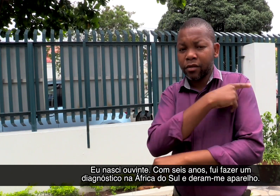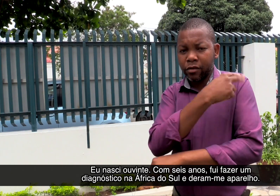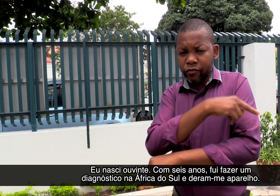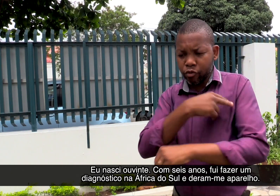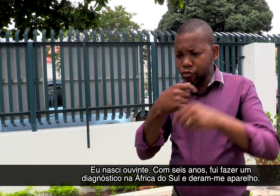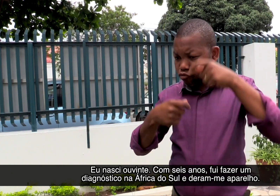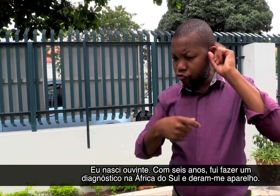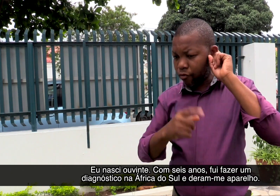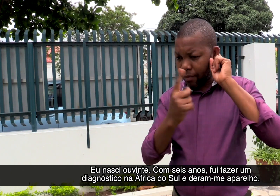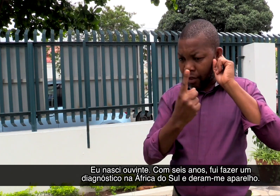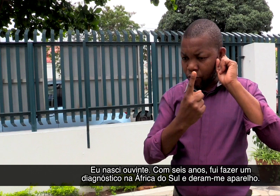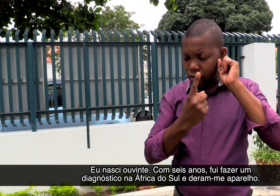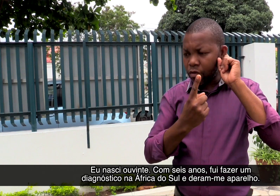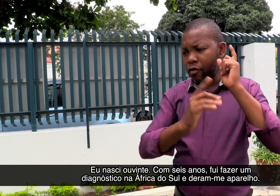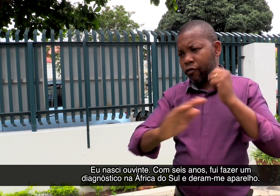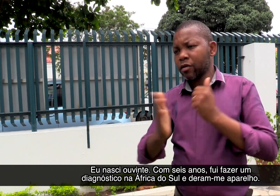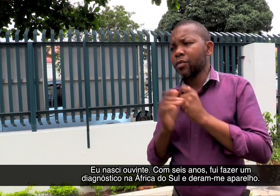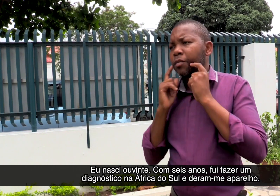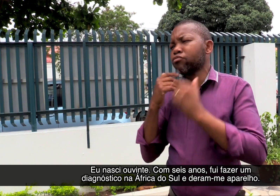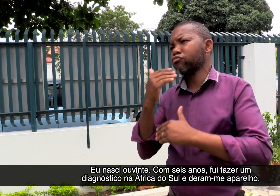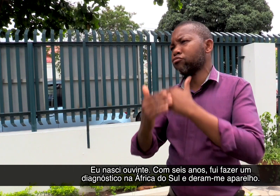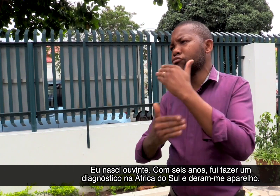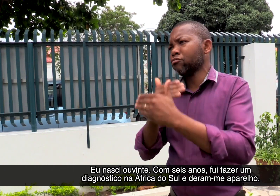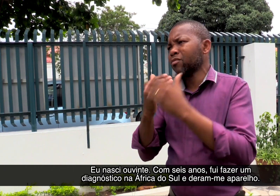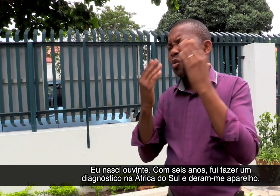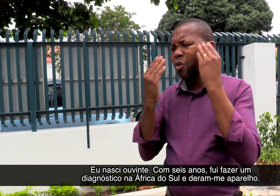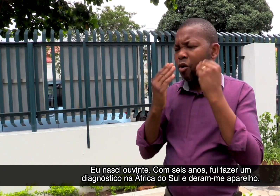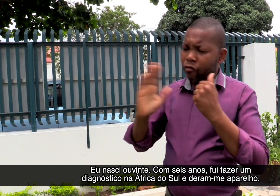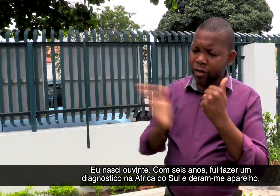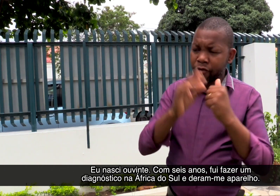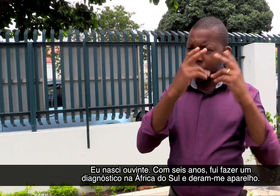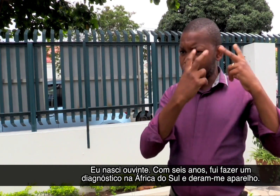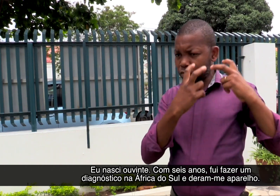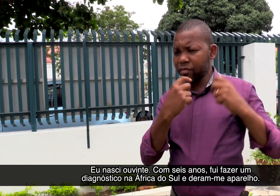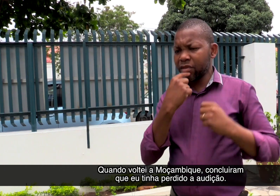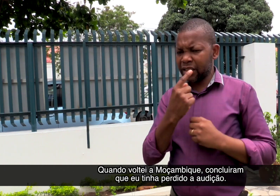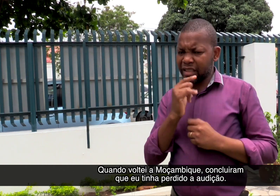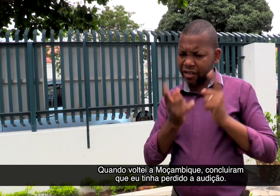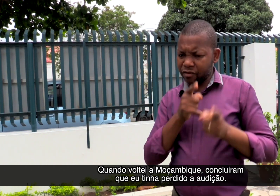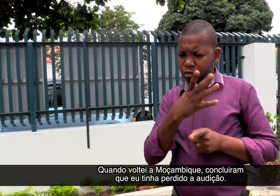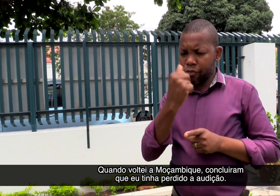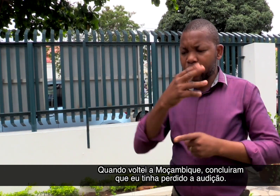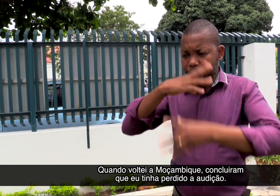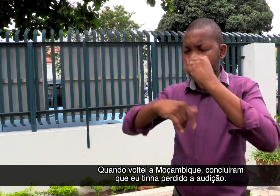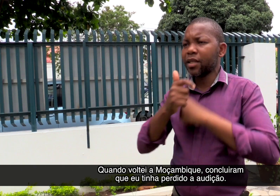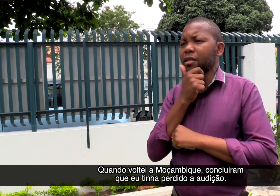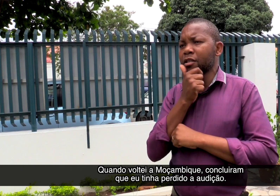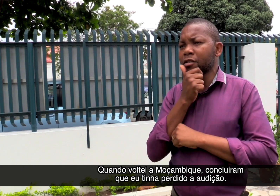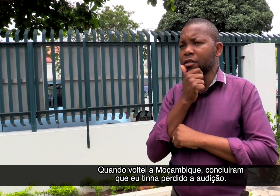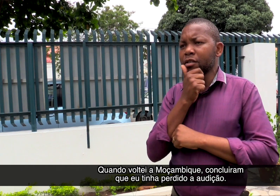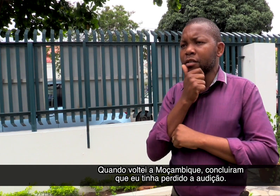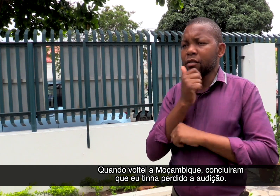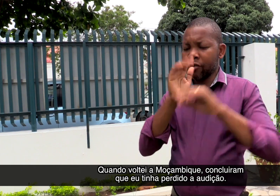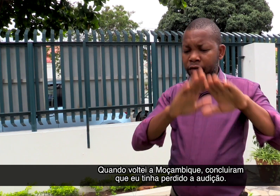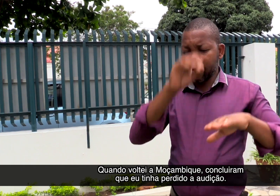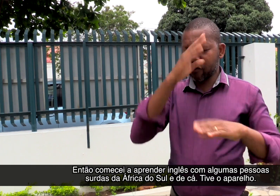Sul e lá fizeram o diagnóstico, recebi um aparelho, voltei a Moçambique e de novo viram que perdi